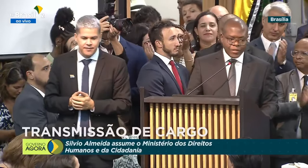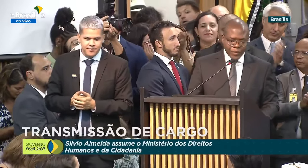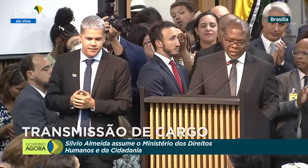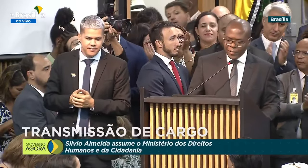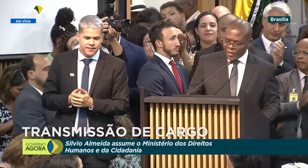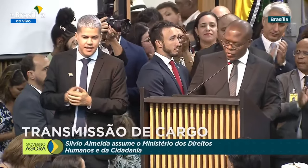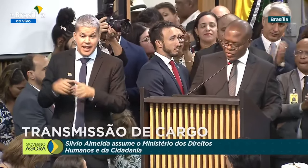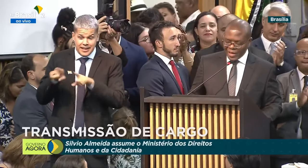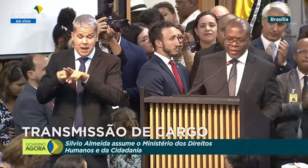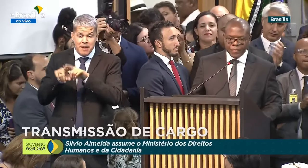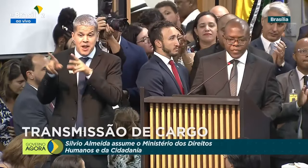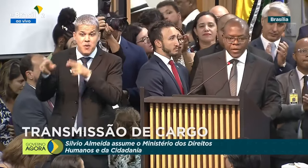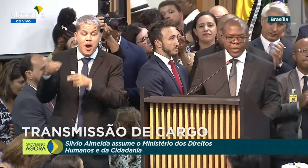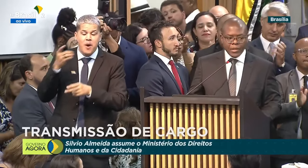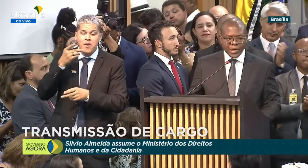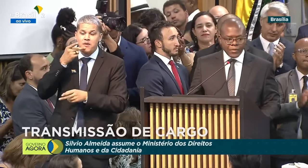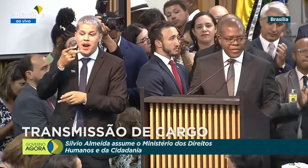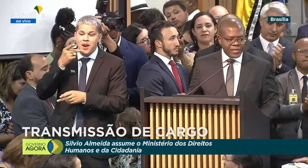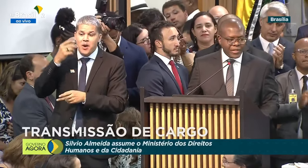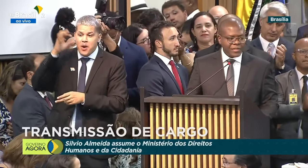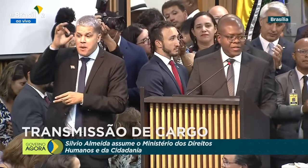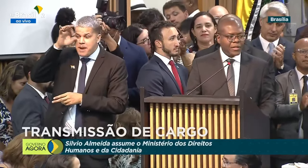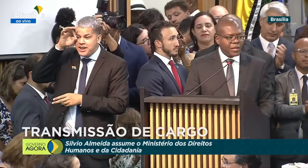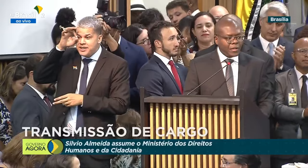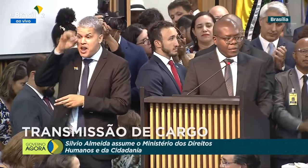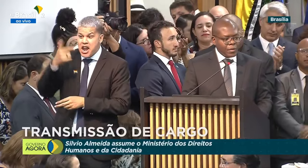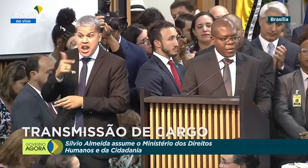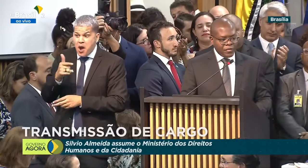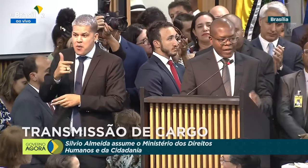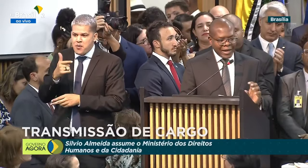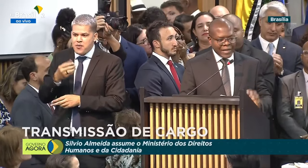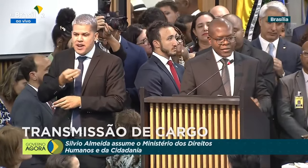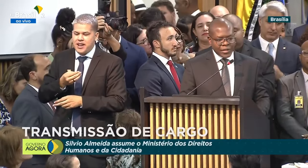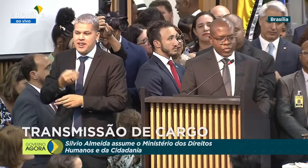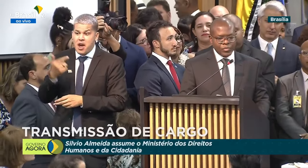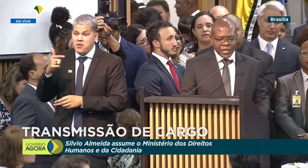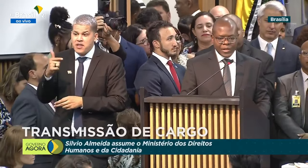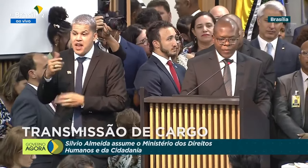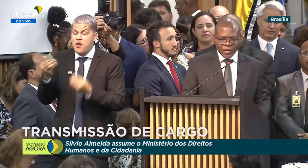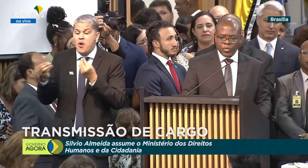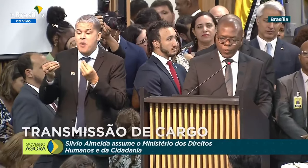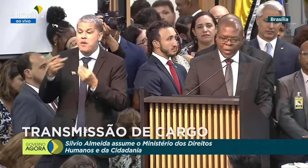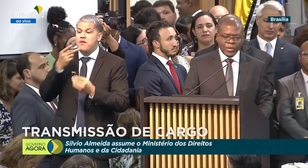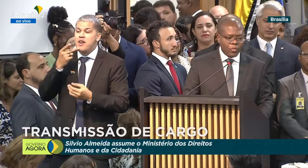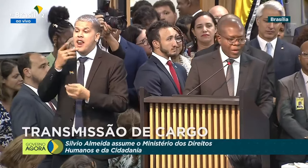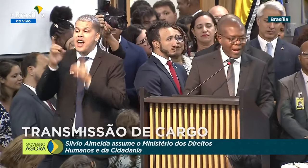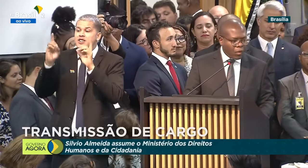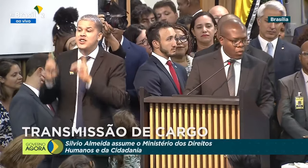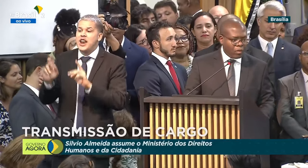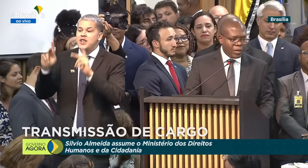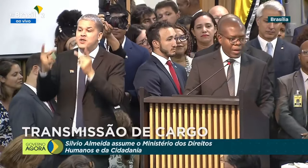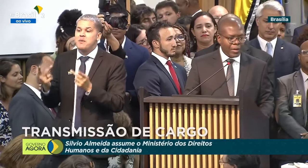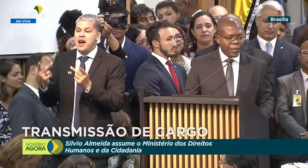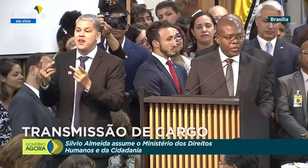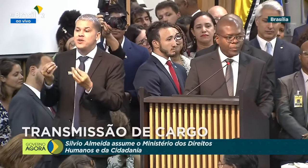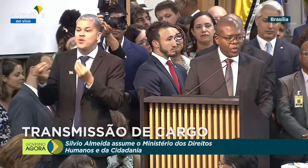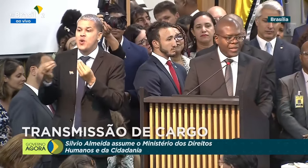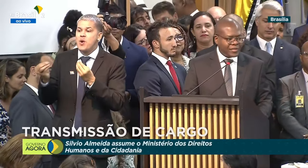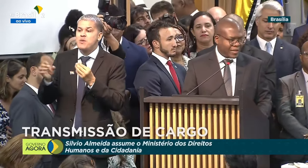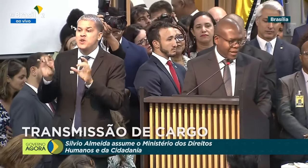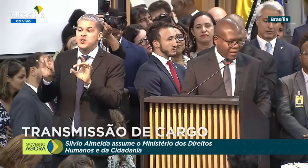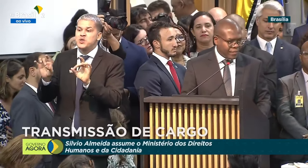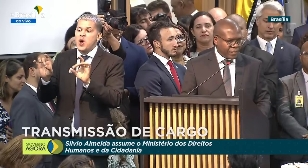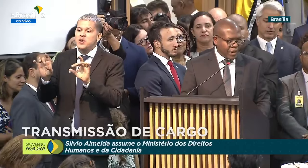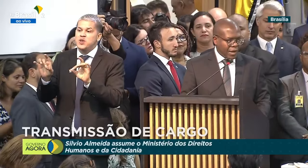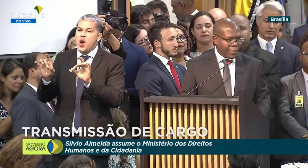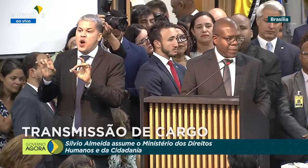deputada e ex-ministra Maria do Rosário não existe falar direitos humanos apenas como pauta moral é uma pauta